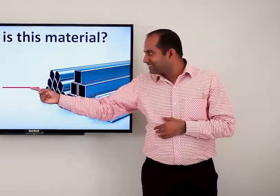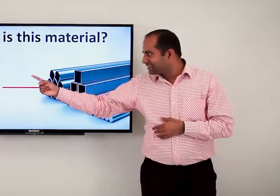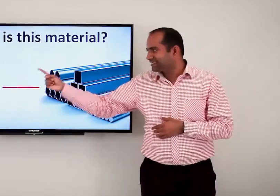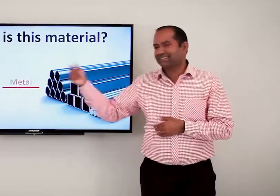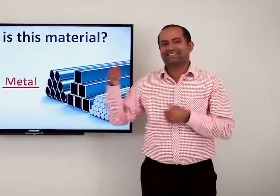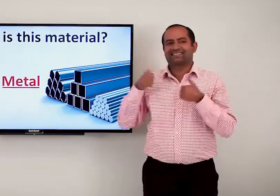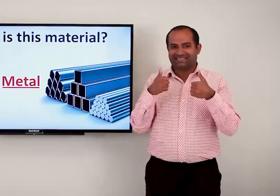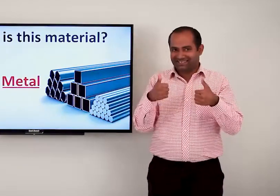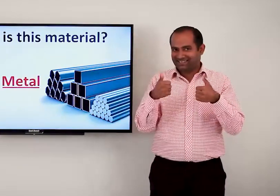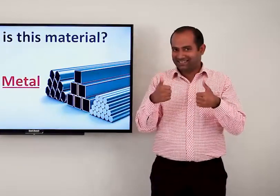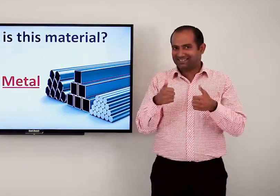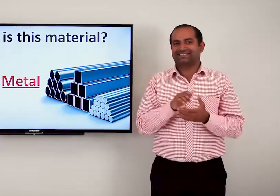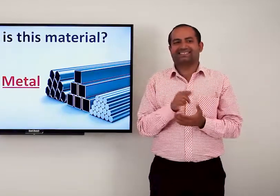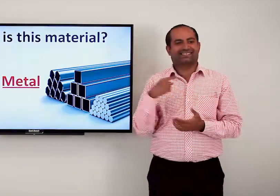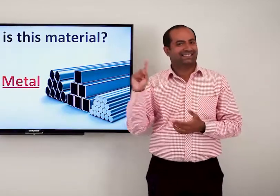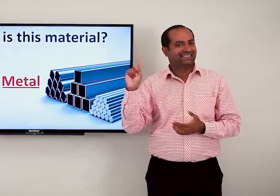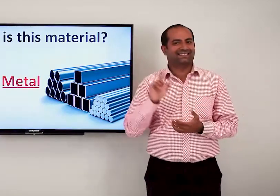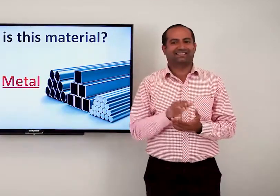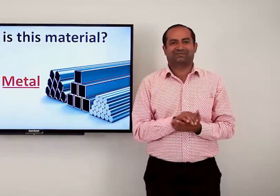धातु है, सही जवाब।